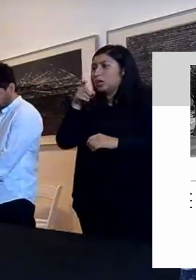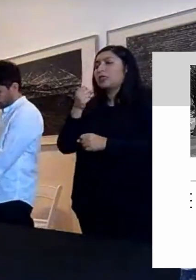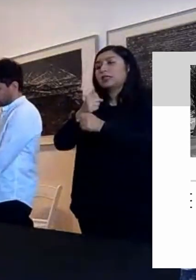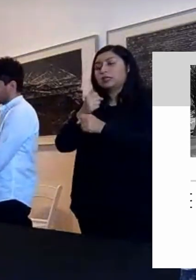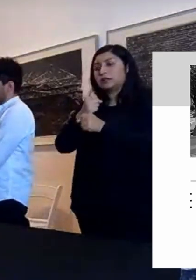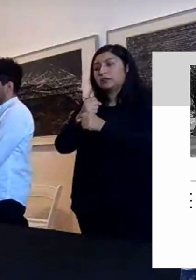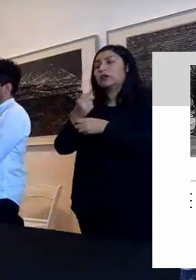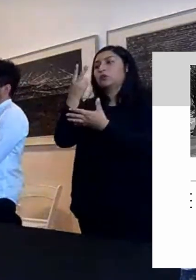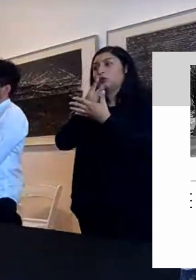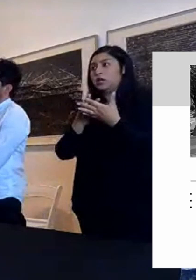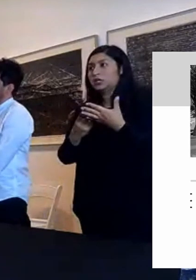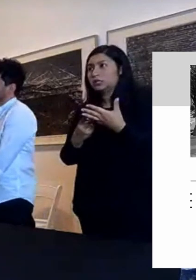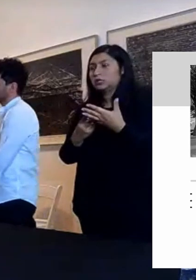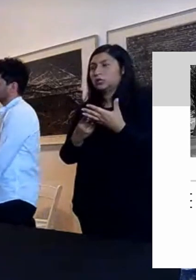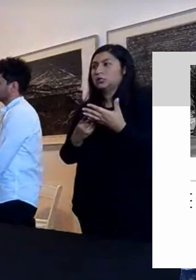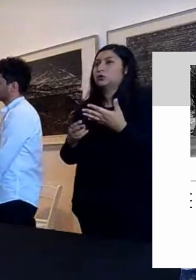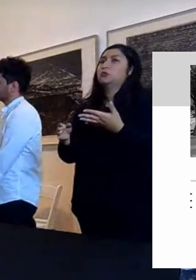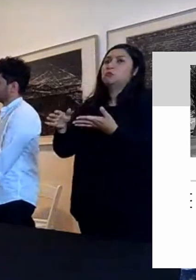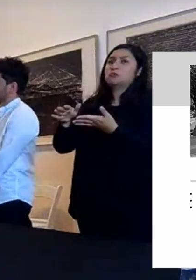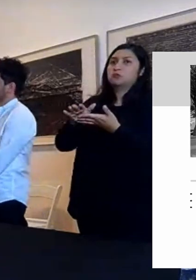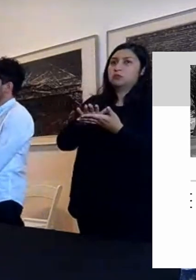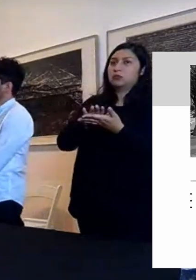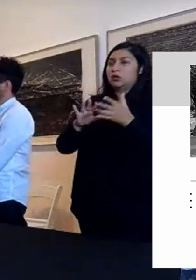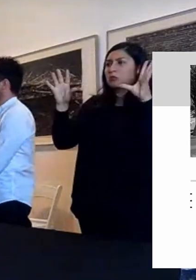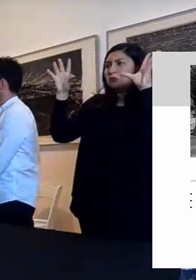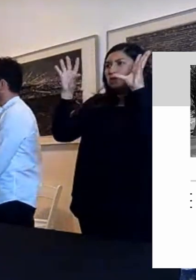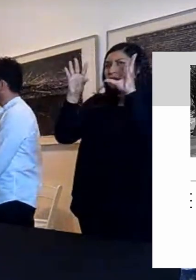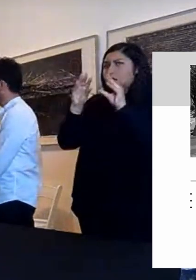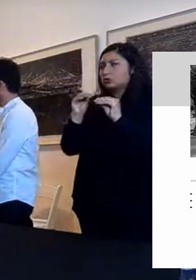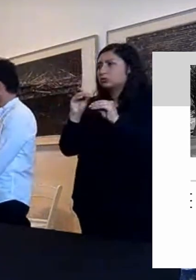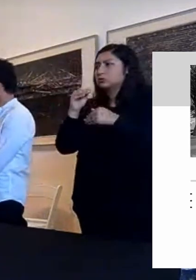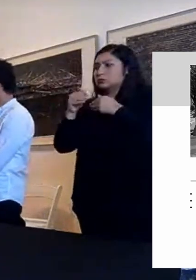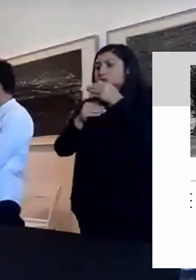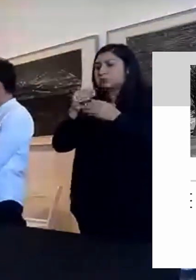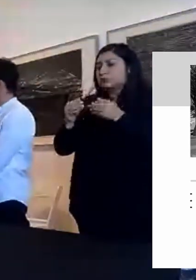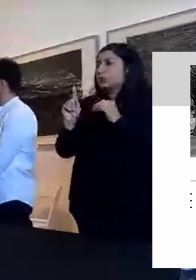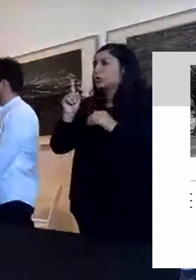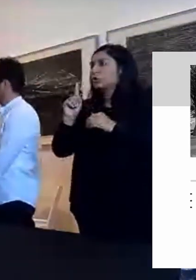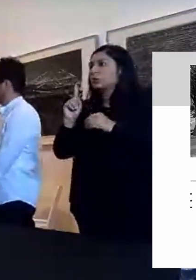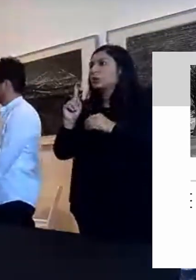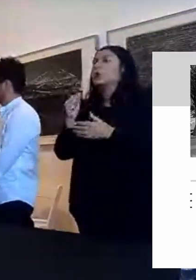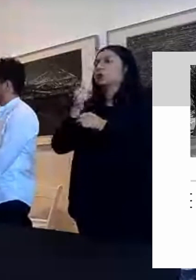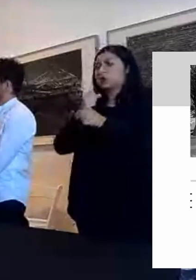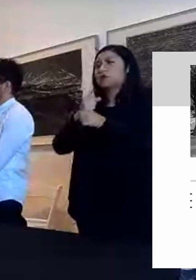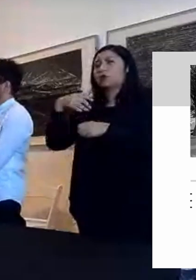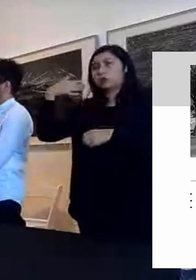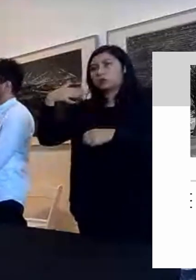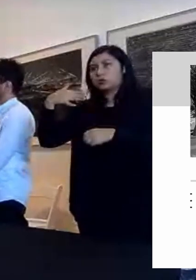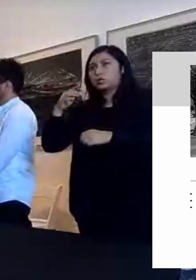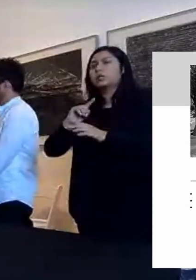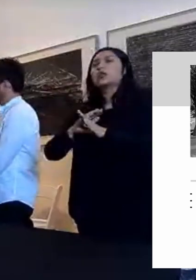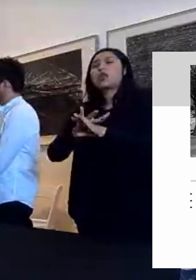artístico, ya sea con poesía o no, pero hay un trabajo artístico súper importante dentro de este territorio, y había que reforzarlo, había